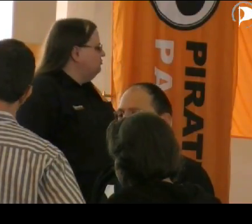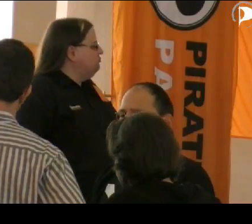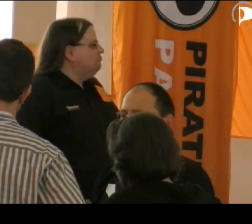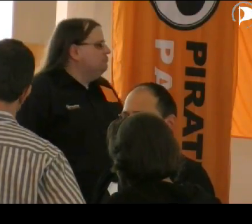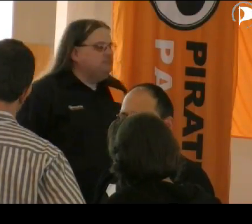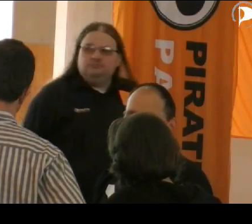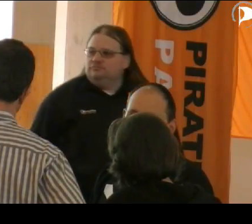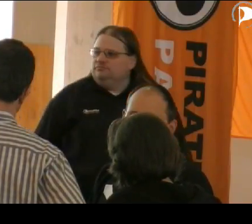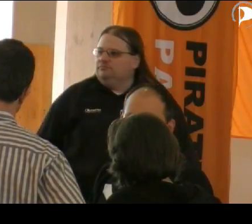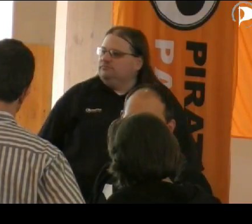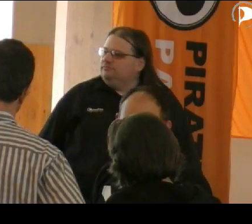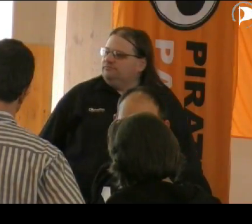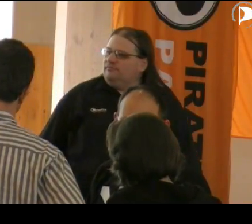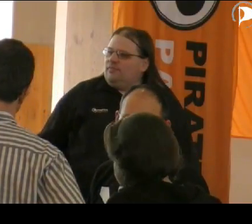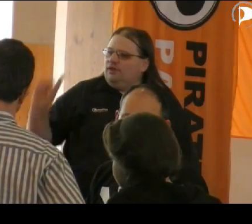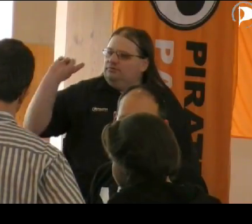verlieren werden